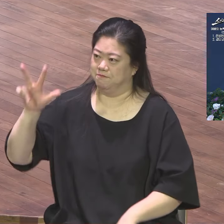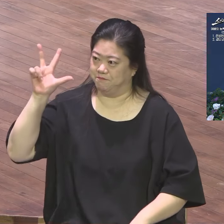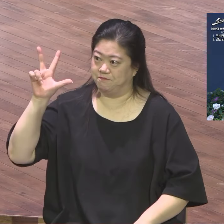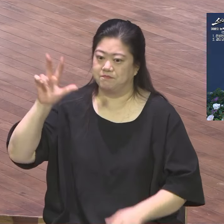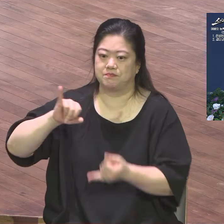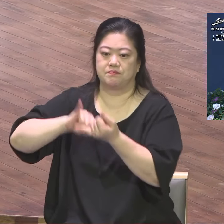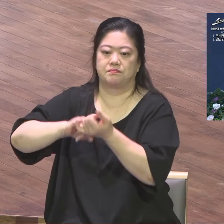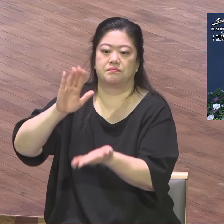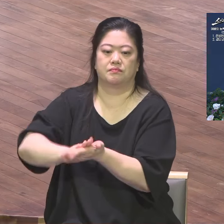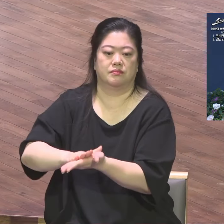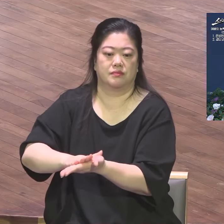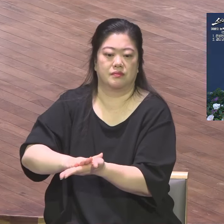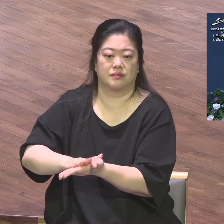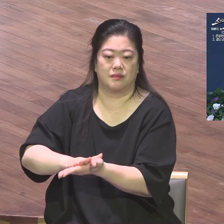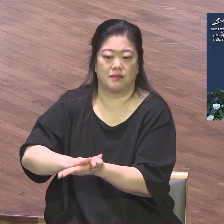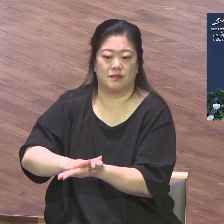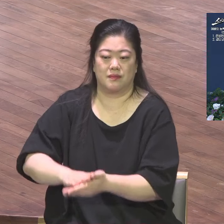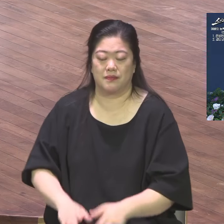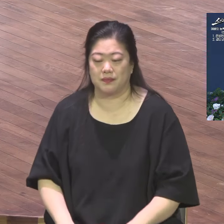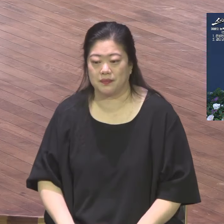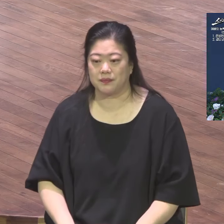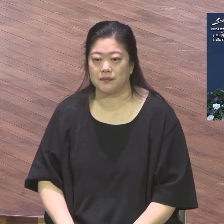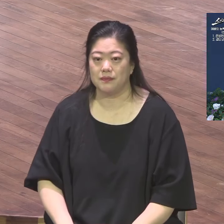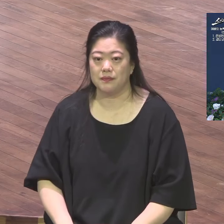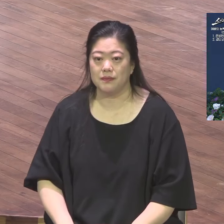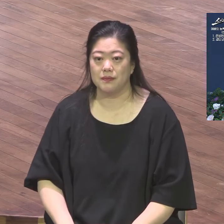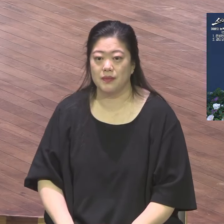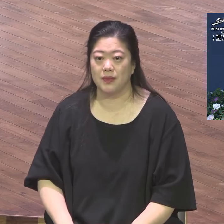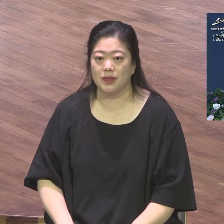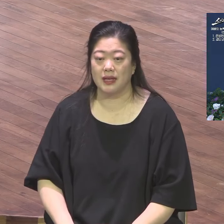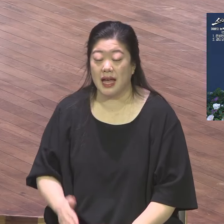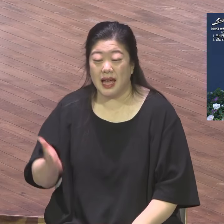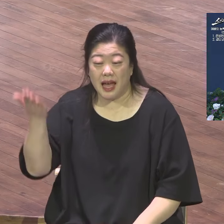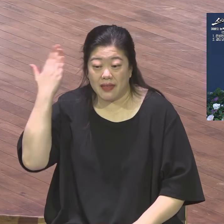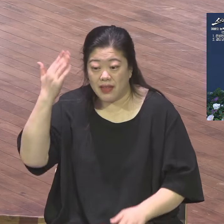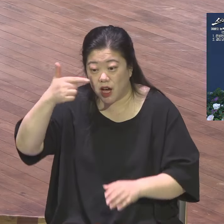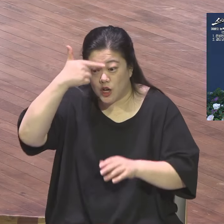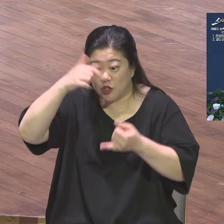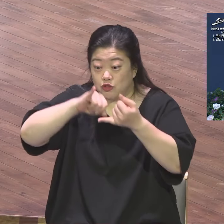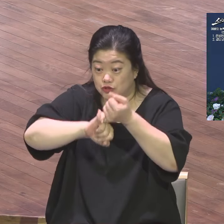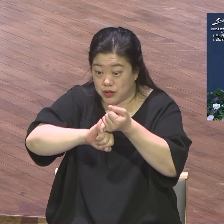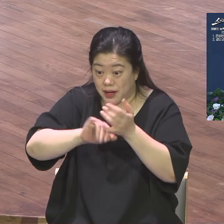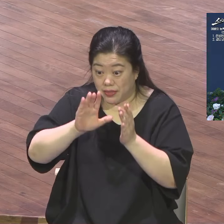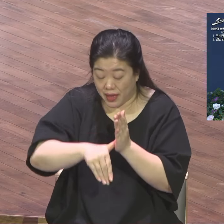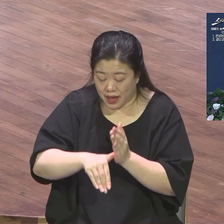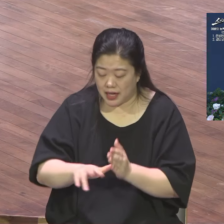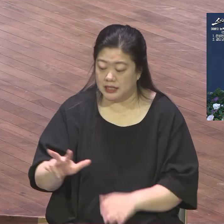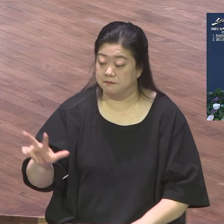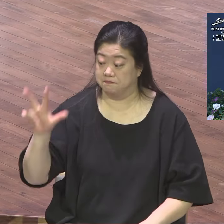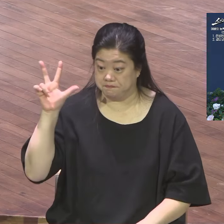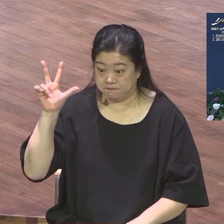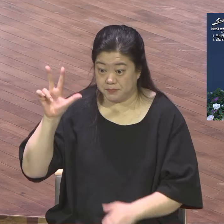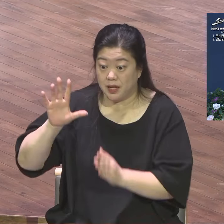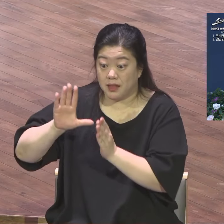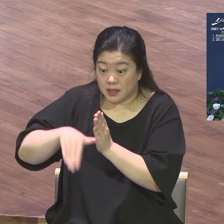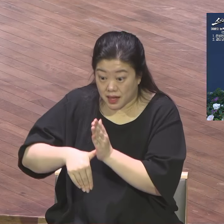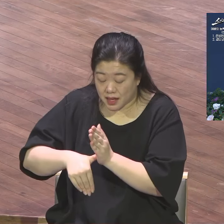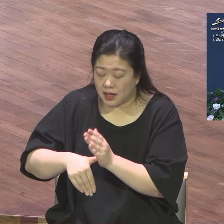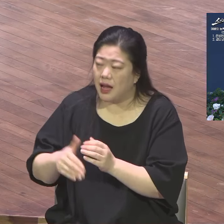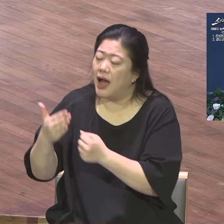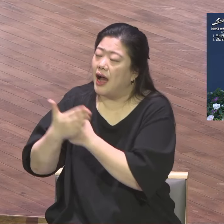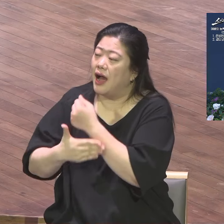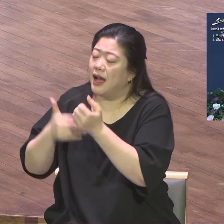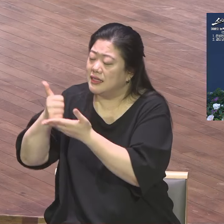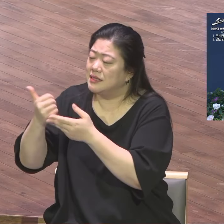구약시대 서운은요, 보통 하나님의 도우심을 받기 위해서 하기도 하고 베풀어 주신 은혜에